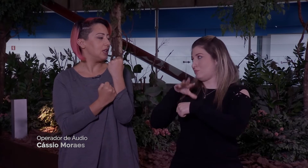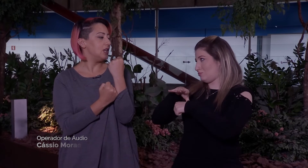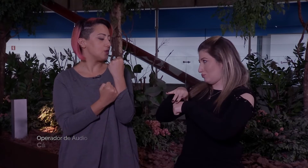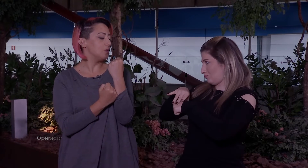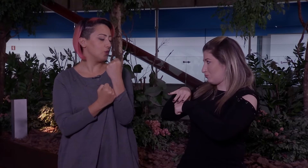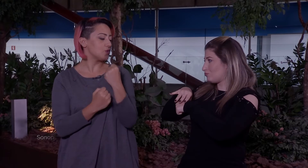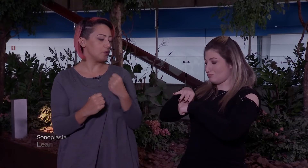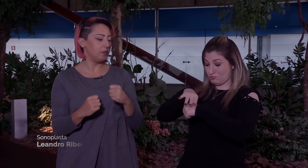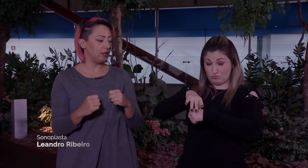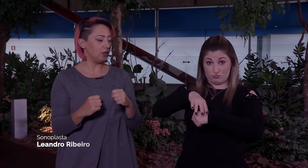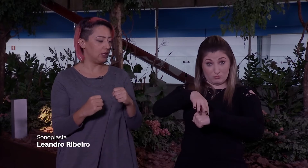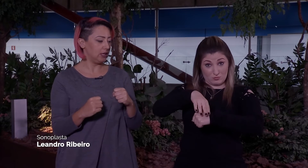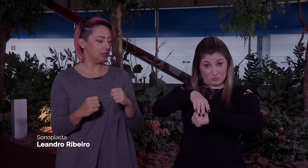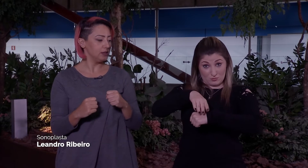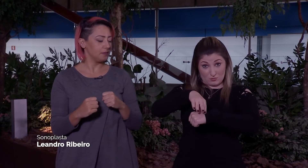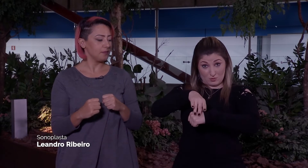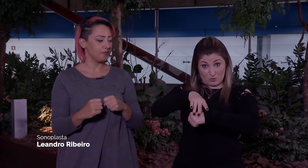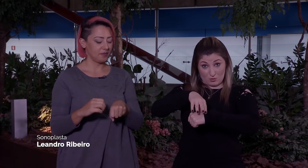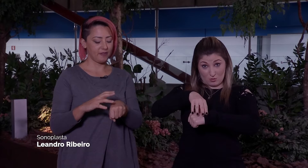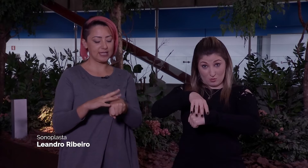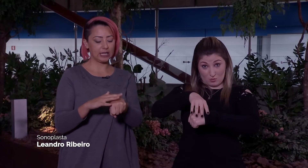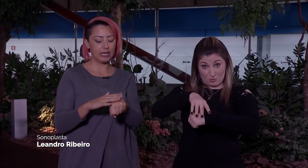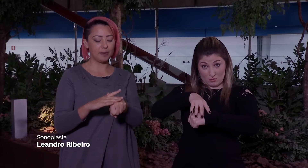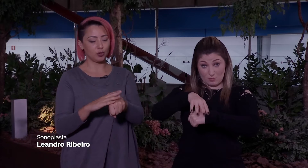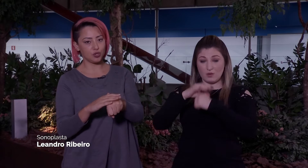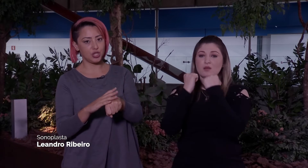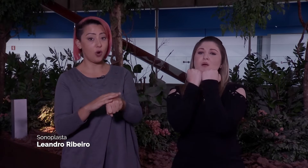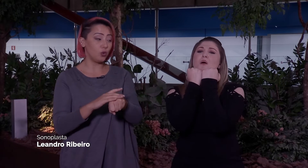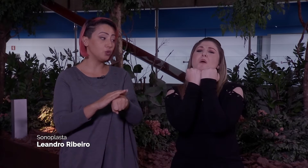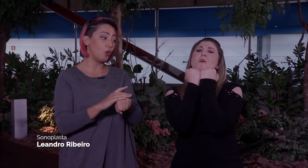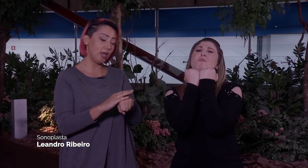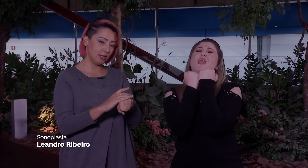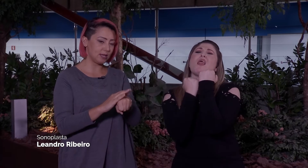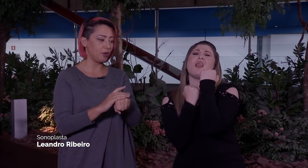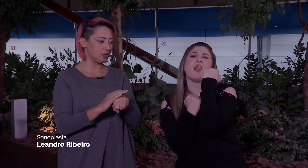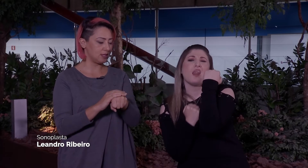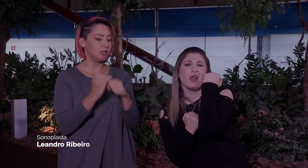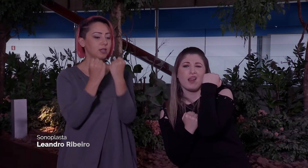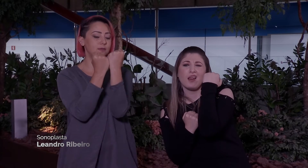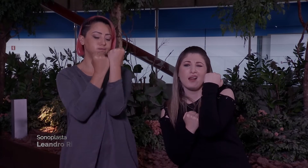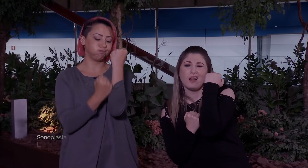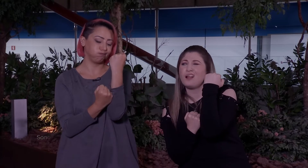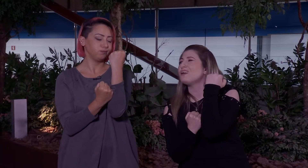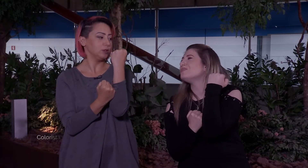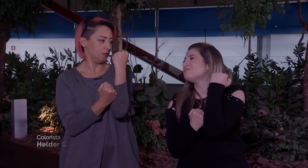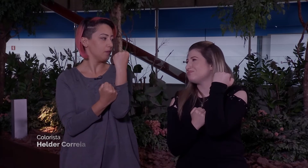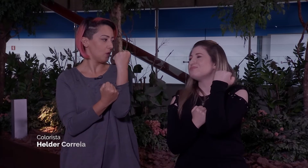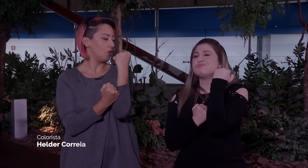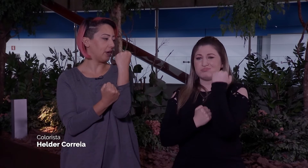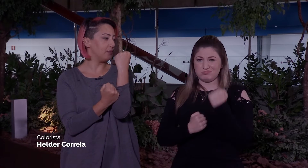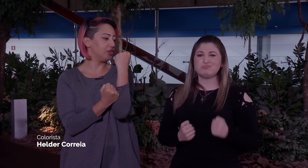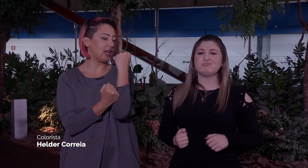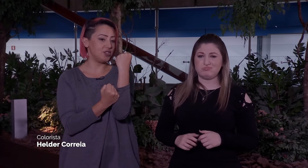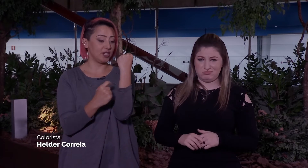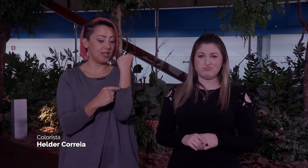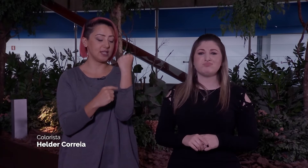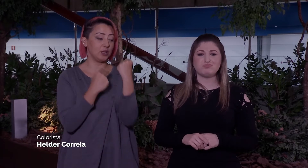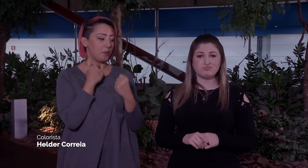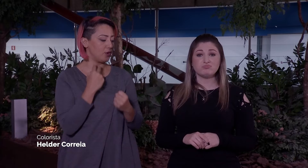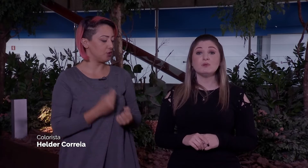Isso, imunossuprimido, Faz aqui, patologia ou doença, pode usar assim. E quando é com a imunidade, esse que não pode